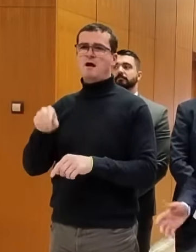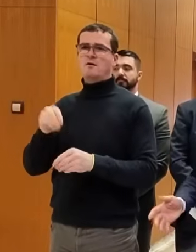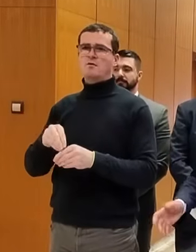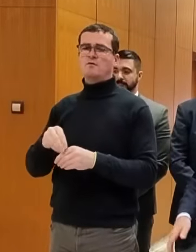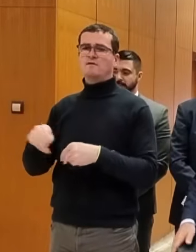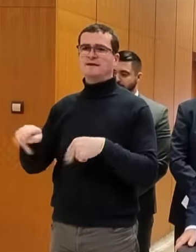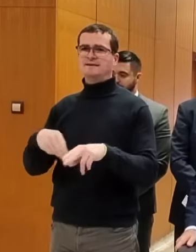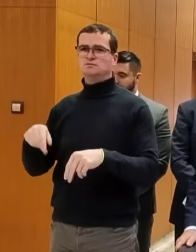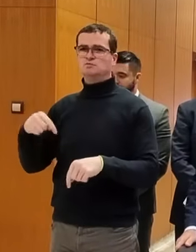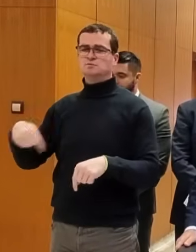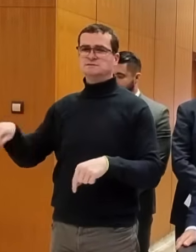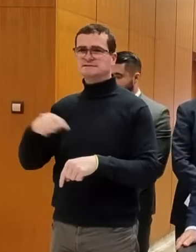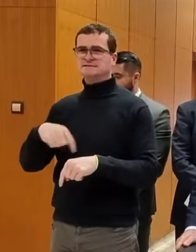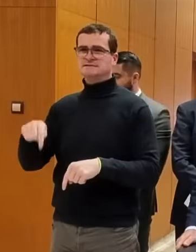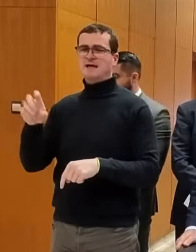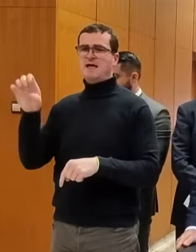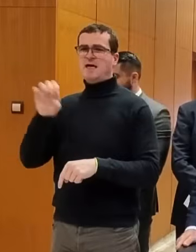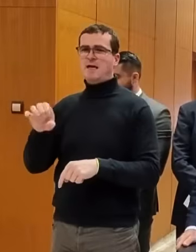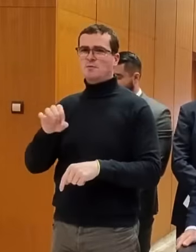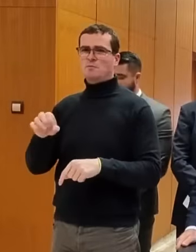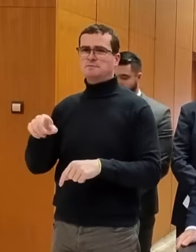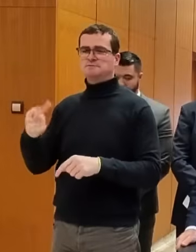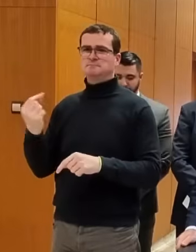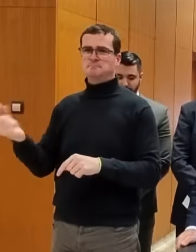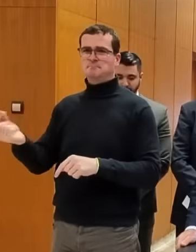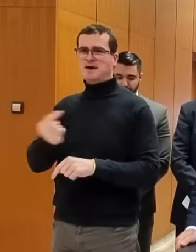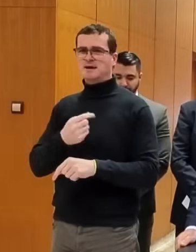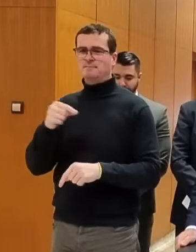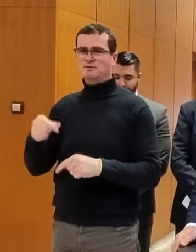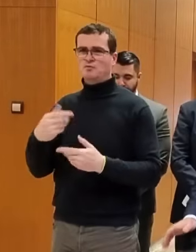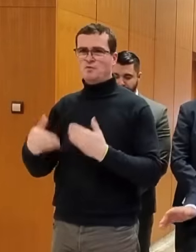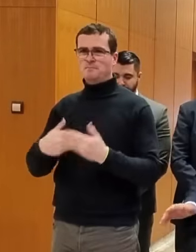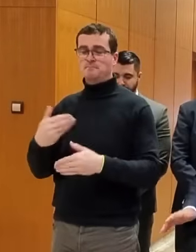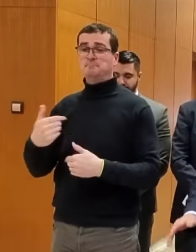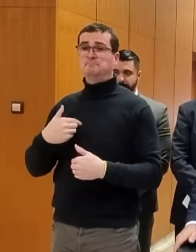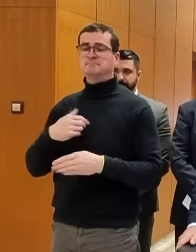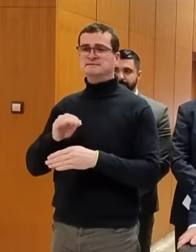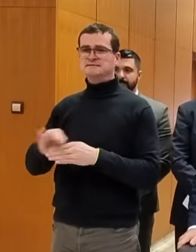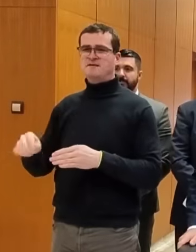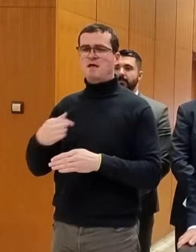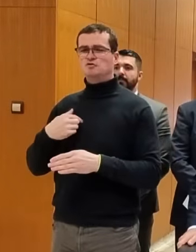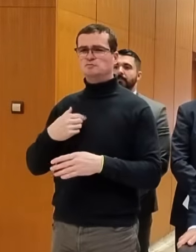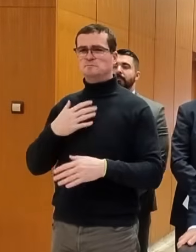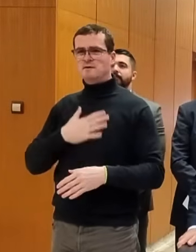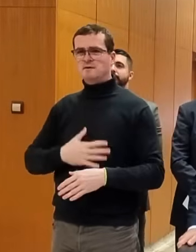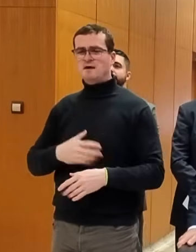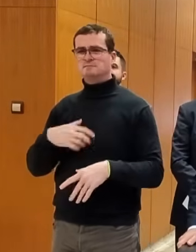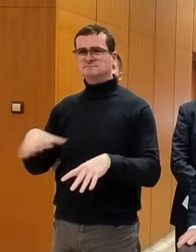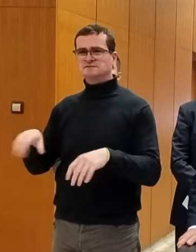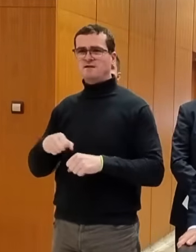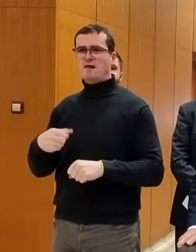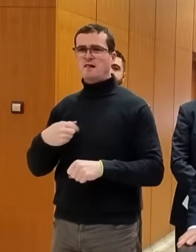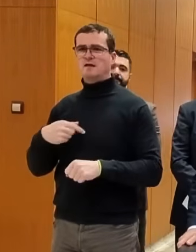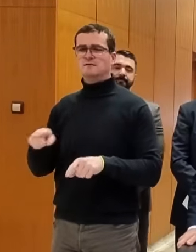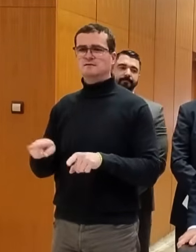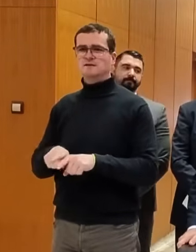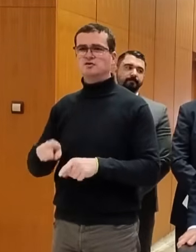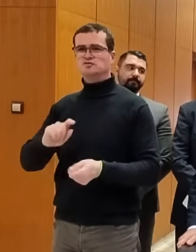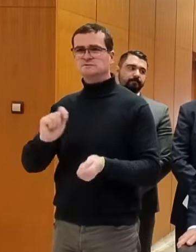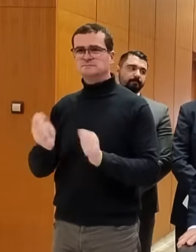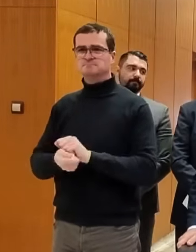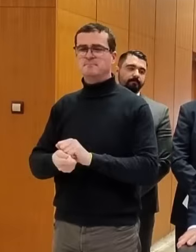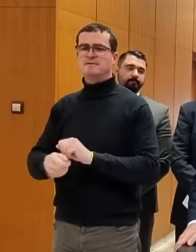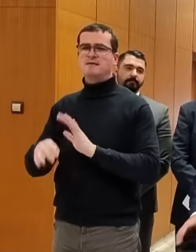aj v debatách s európskymi partnermi toto prebehlo. Osobitne som rád, že sme schválili aj